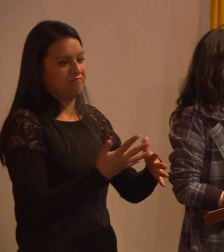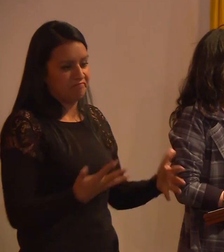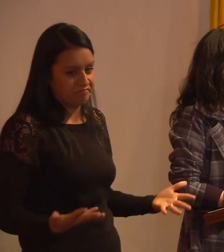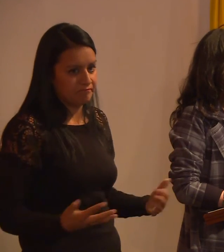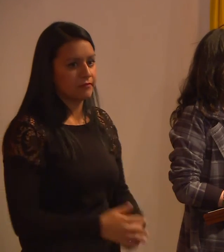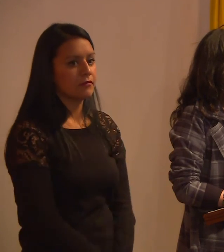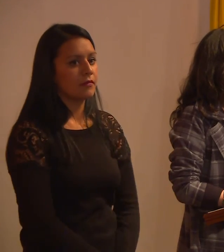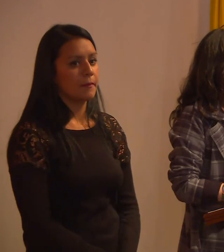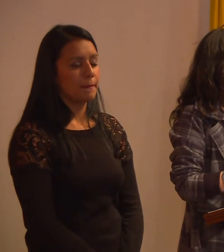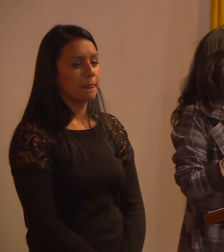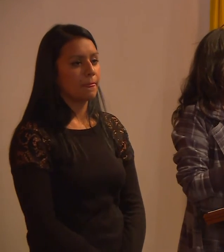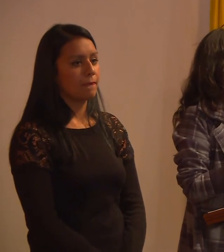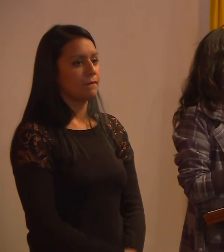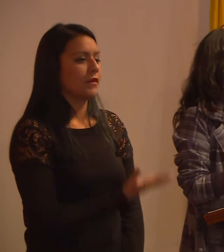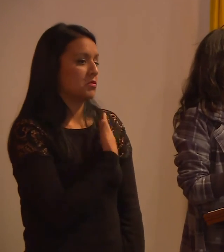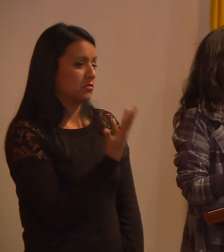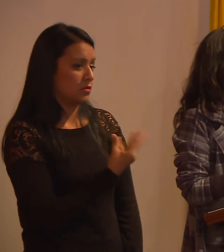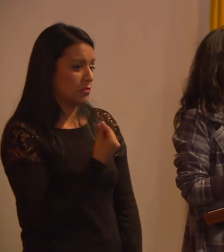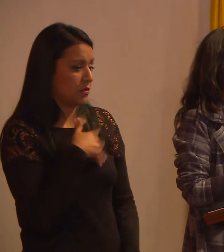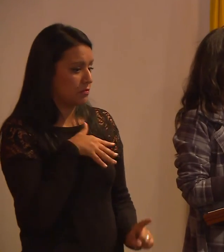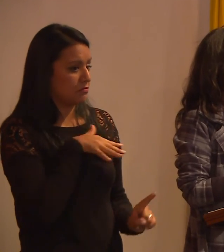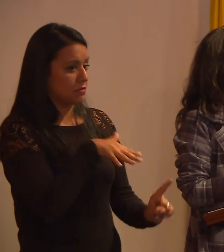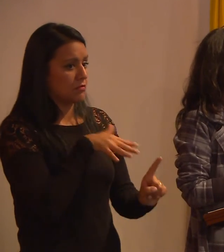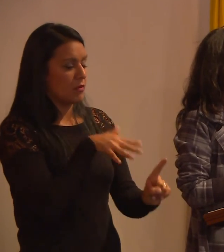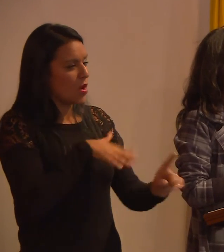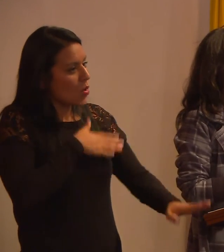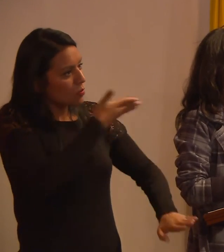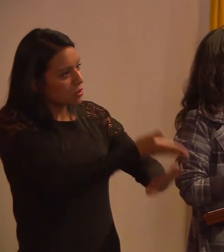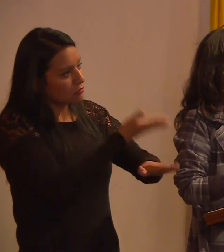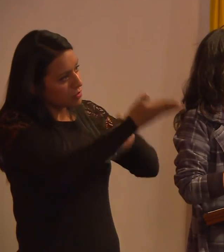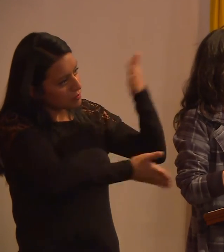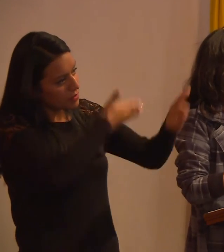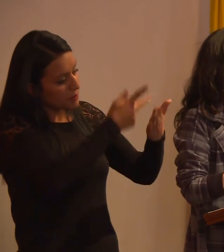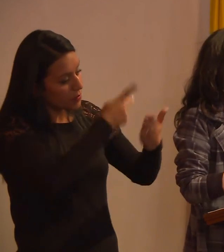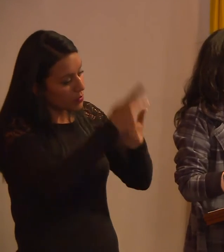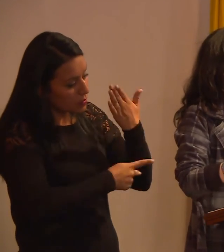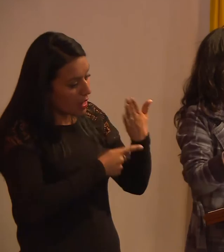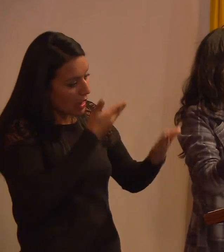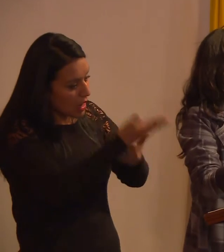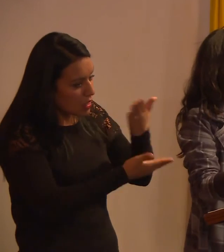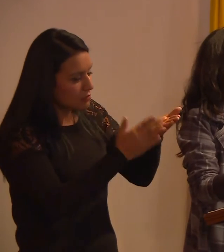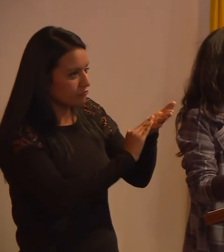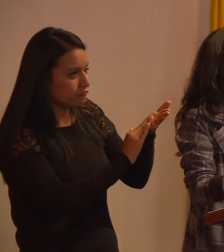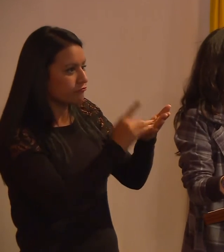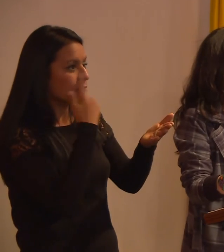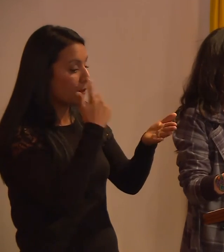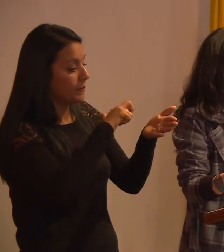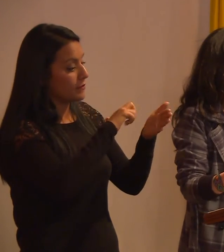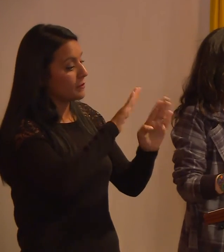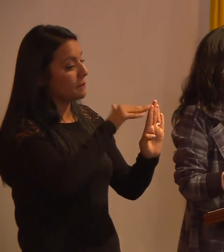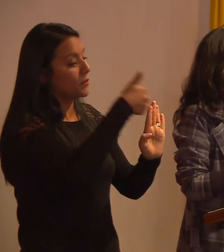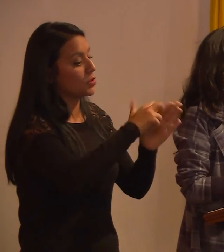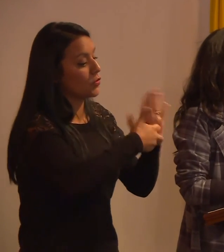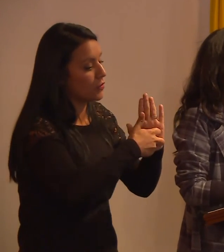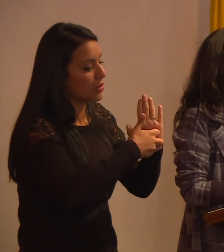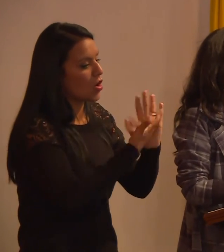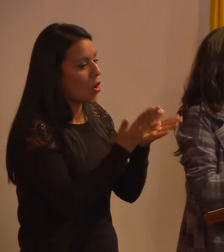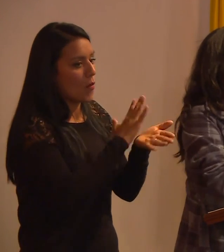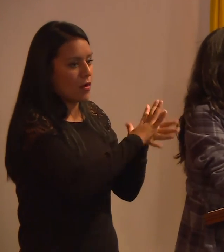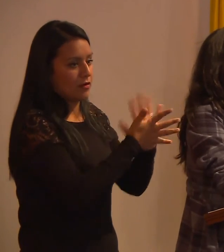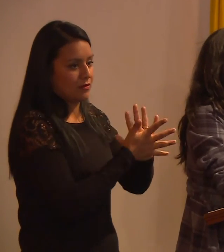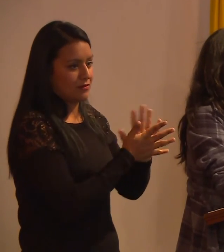donde nosotros podemos tener incidencia en la formulación de proyectos que van desde educación para la paz